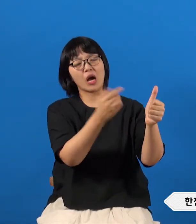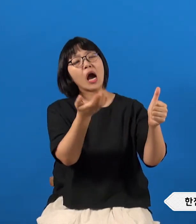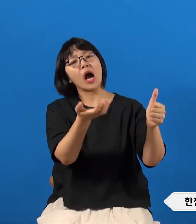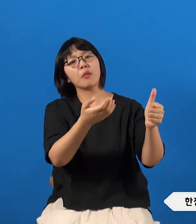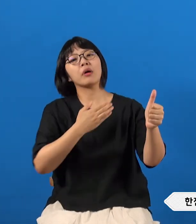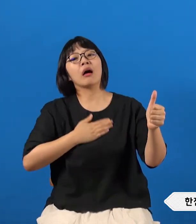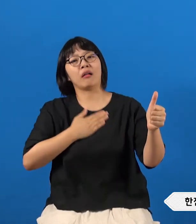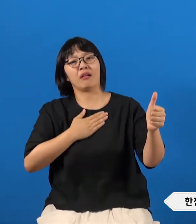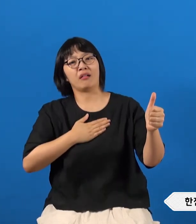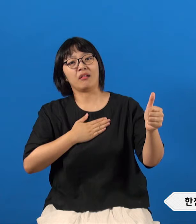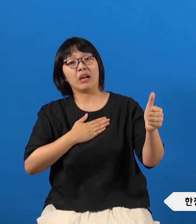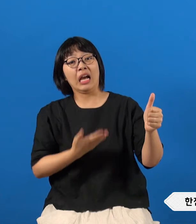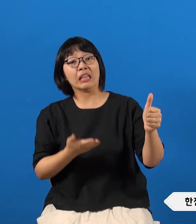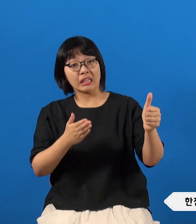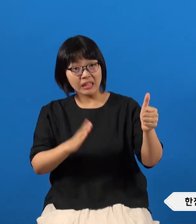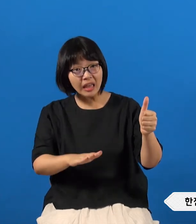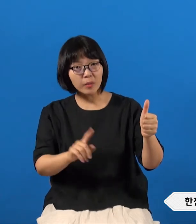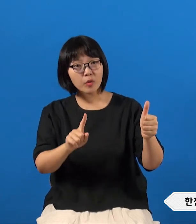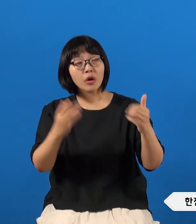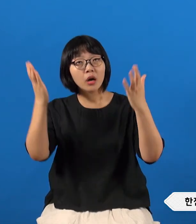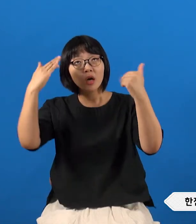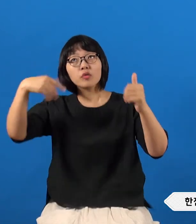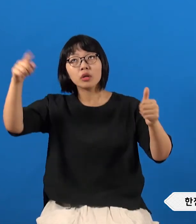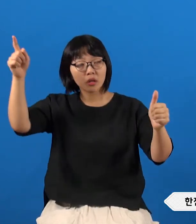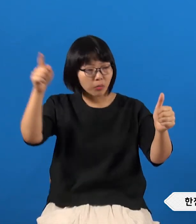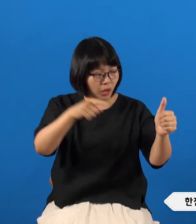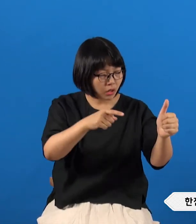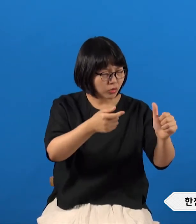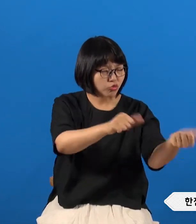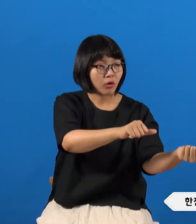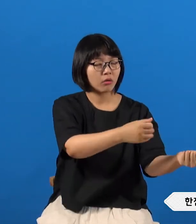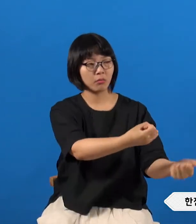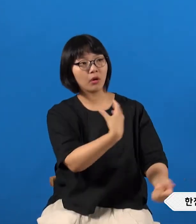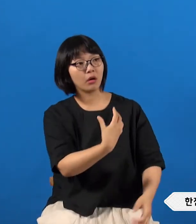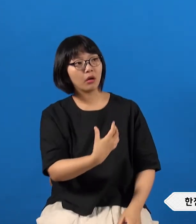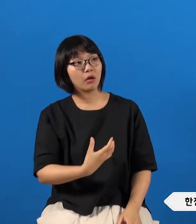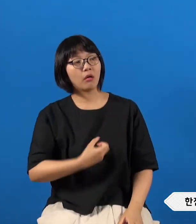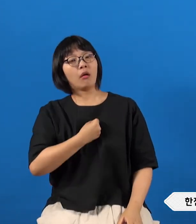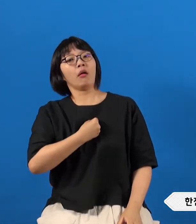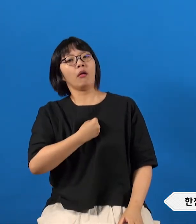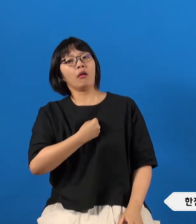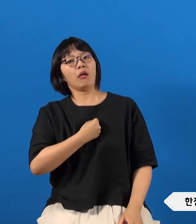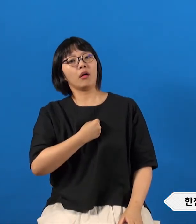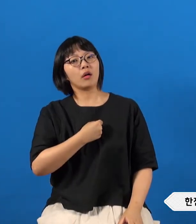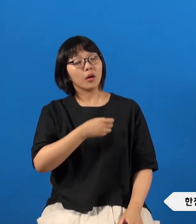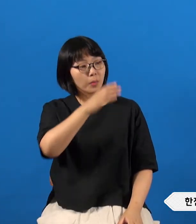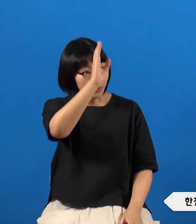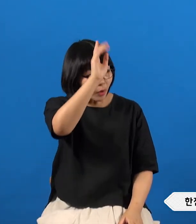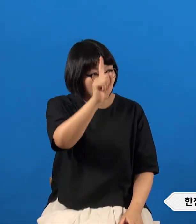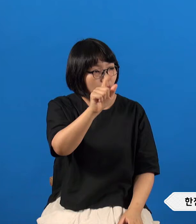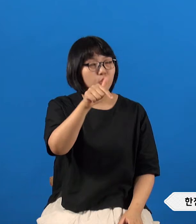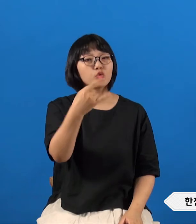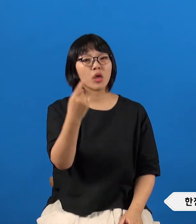친구가 아프다는 건 알고 있었는데 그냥 세상을 떠났다는 것입니다. 뇌종양이었는데 알고 보니까.